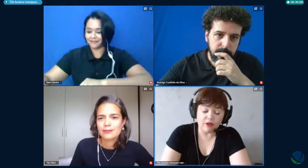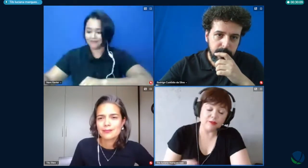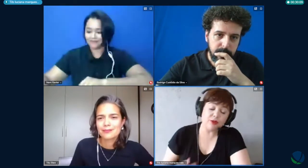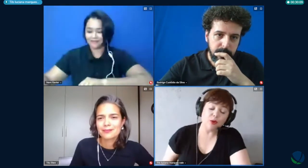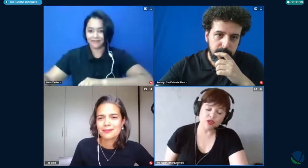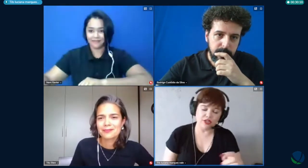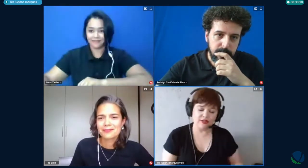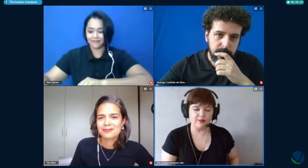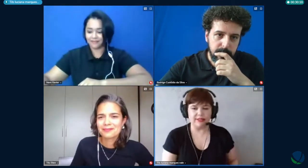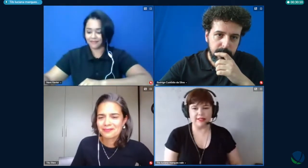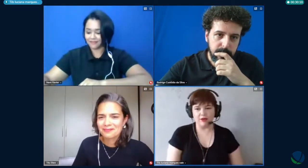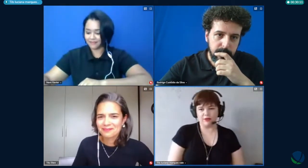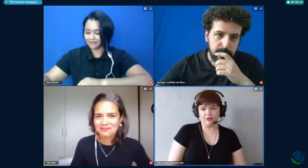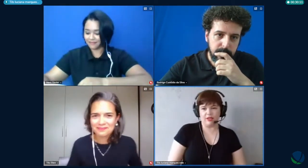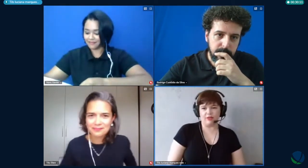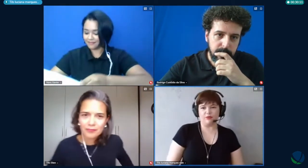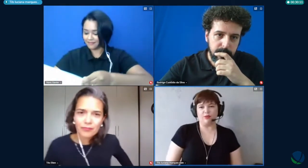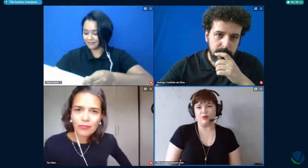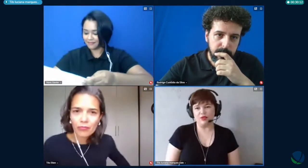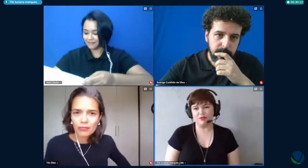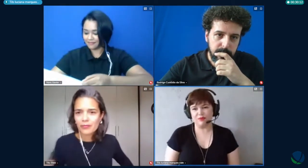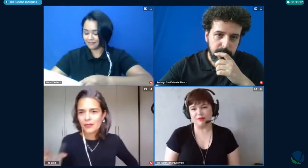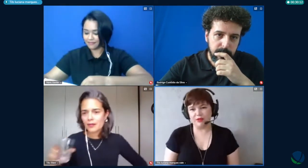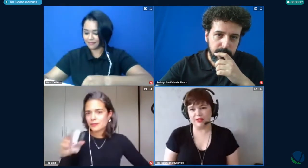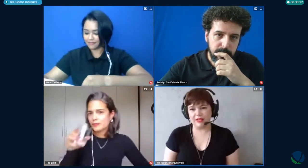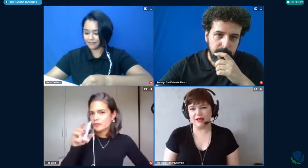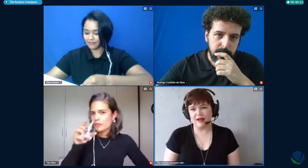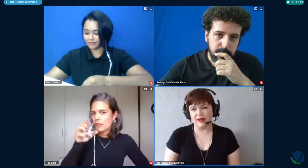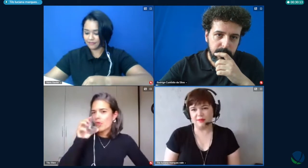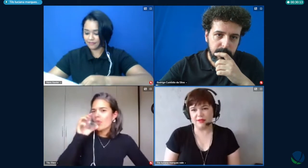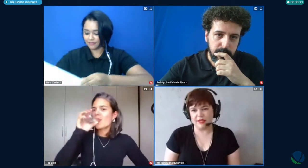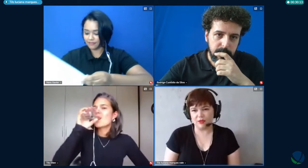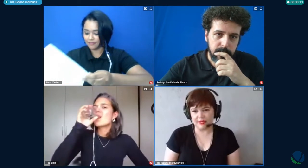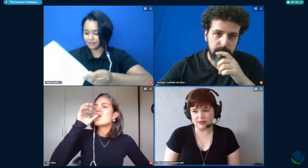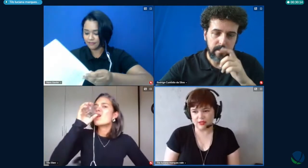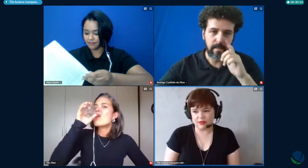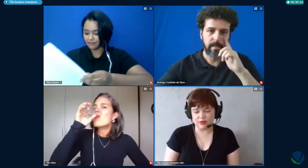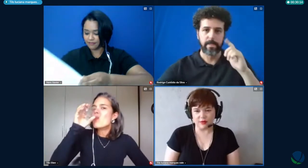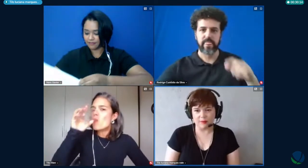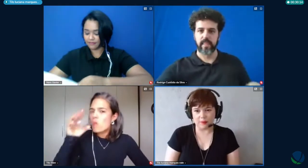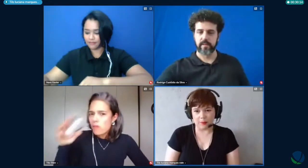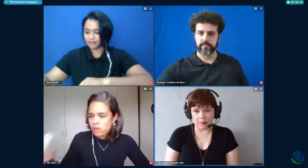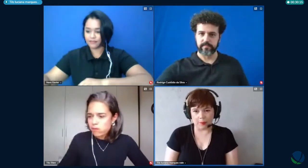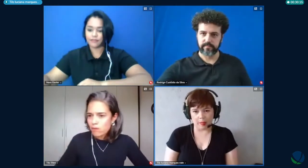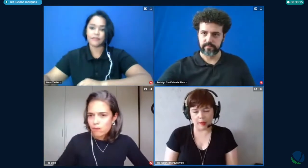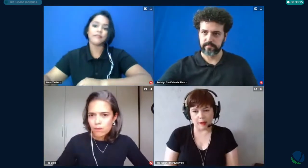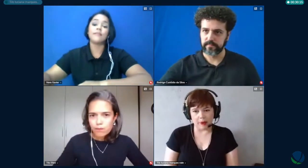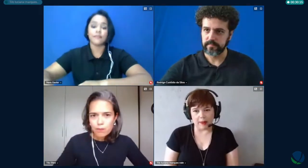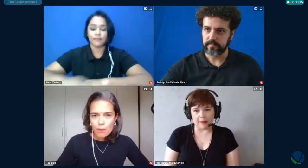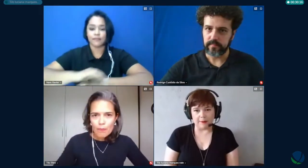Perdão, vou abrir o Word aqui, o material que eu tenho do Word, para poder abrir e começar a nossa discussão.